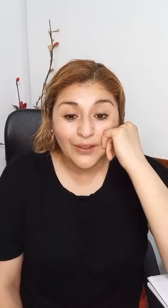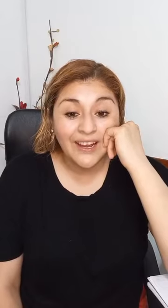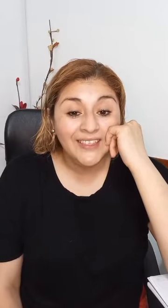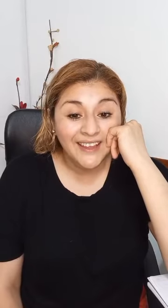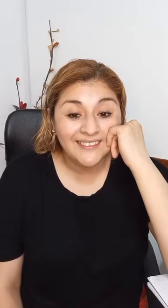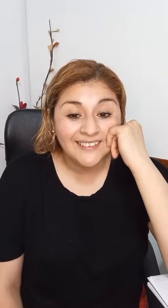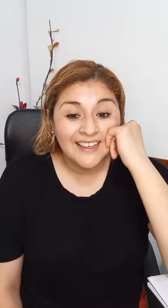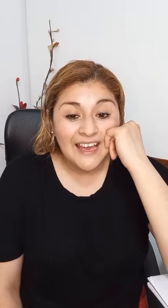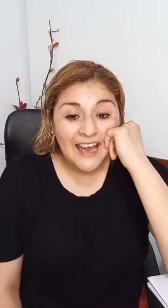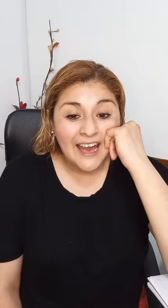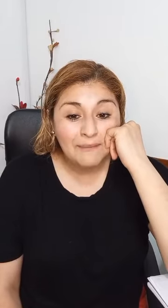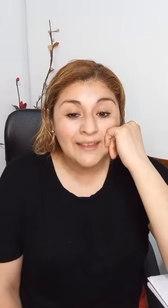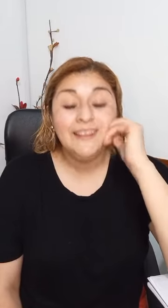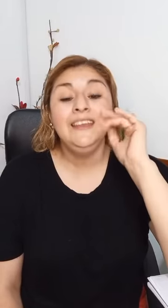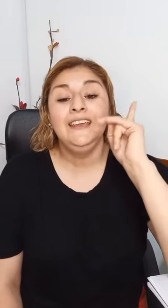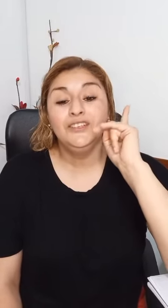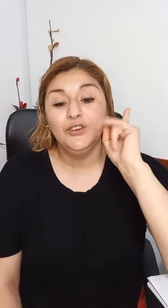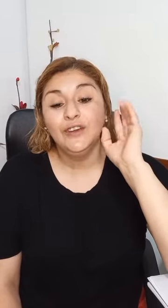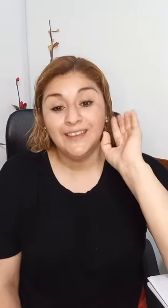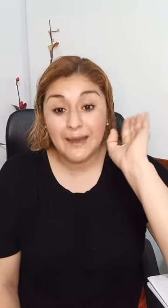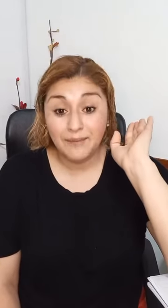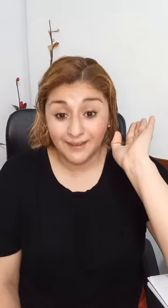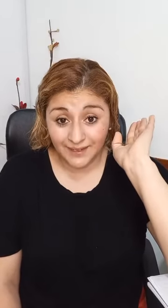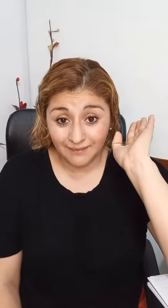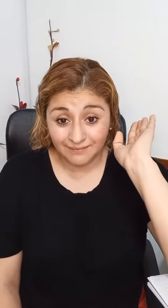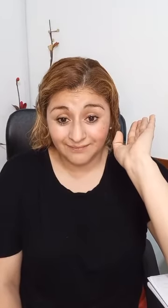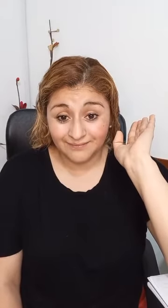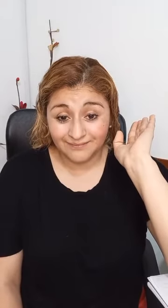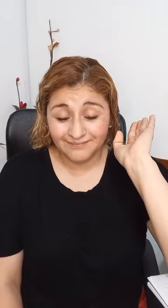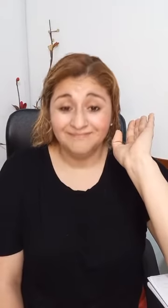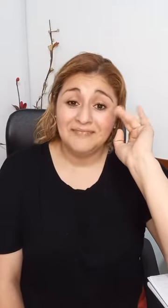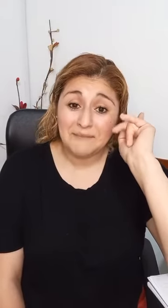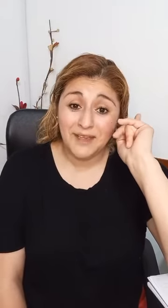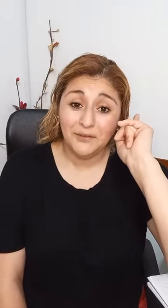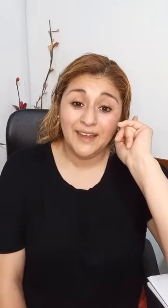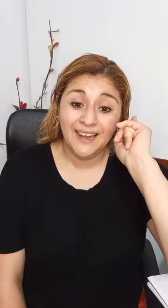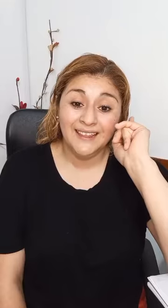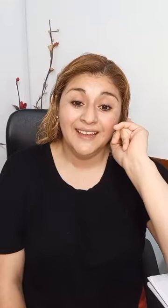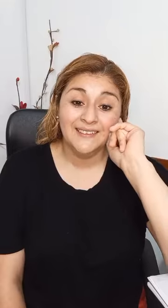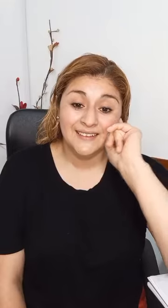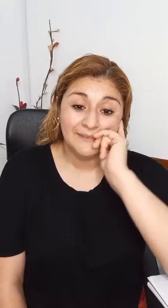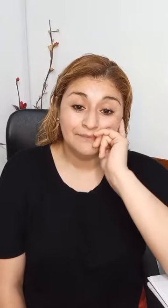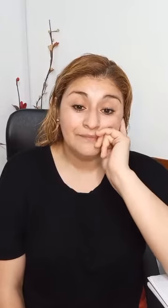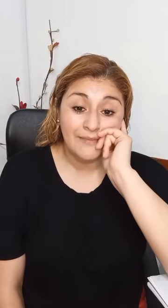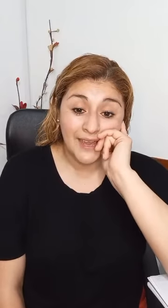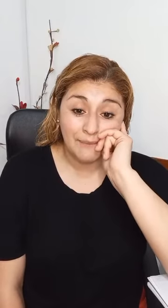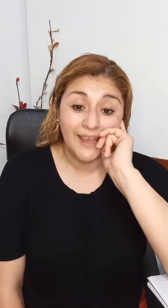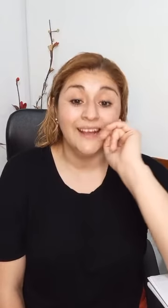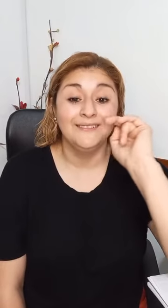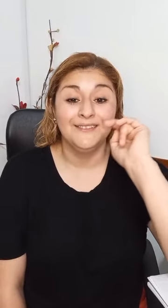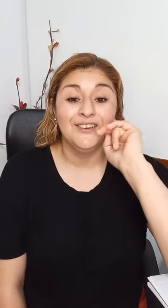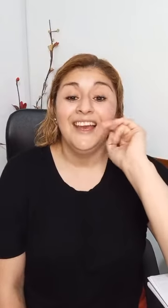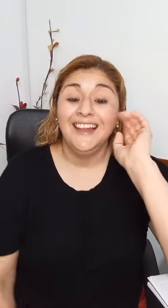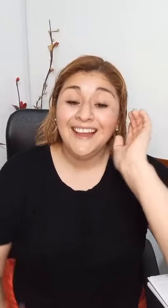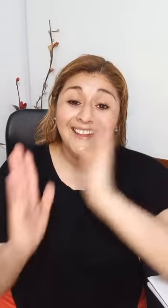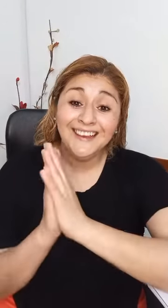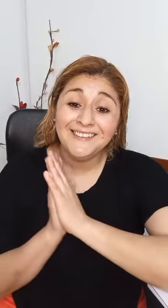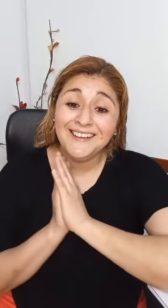Usan los dos lentes. Hay Mati y yo, que será Prissy. También usan lentes. Bien para estar.